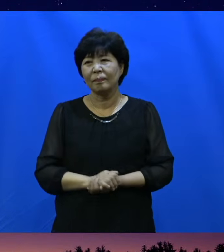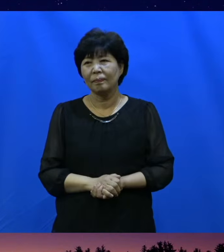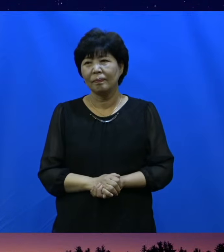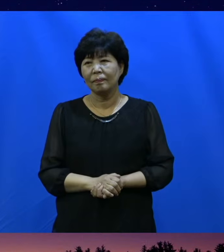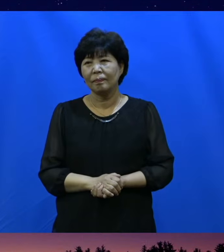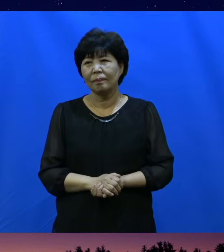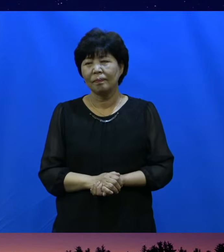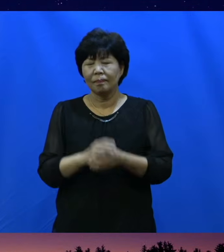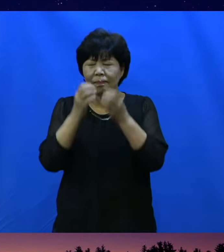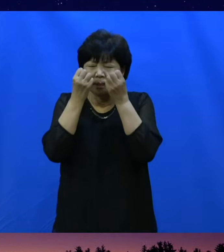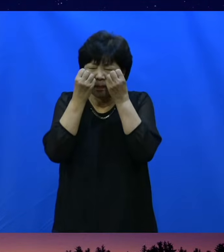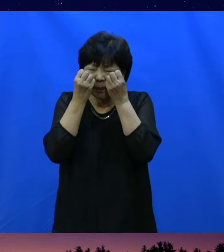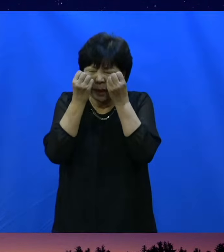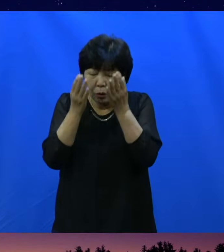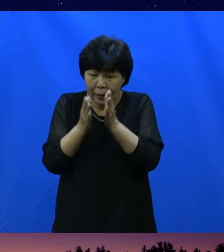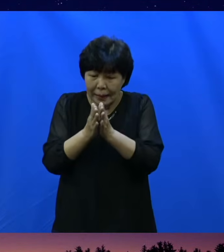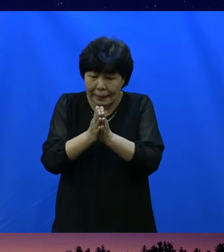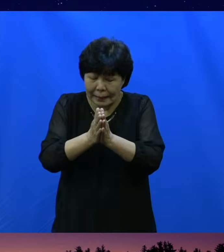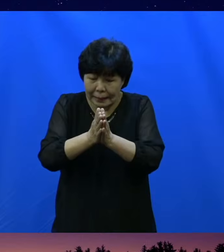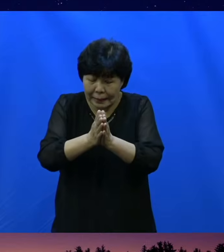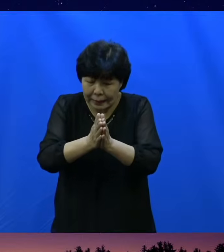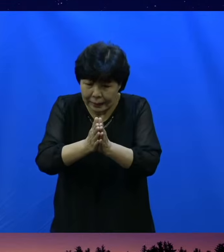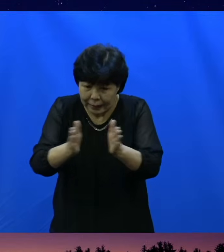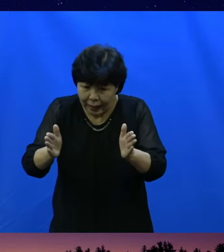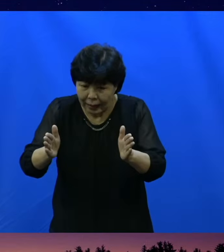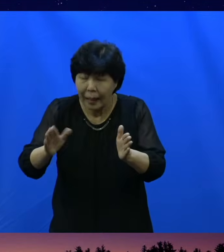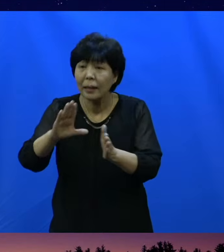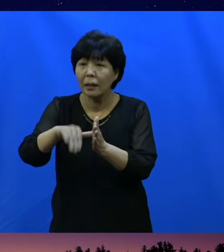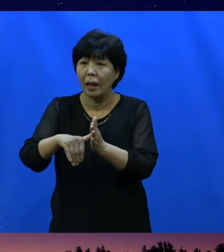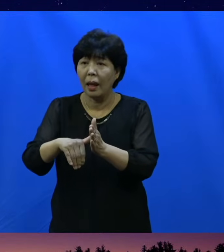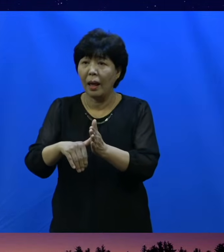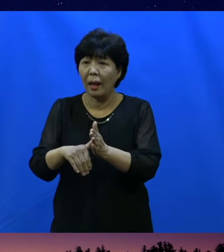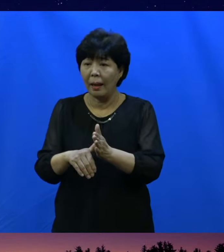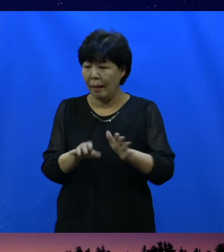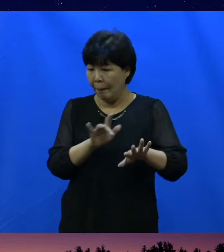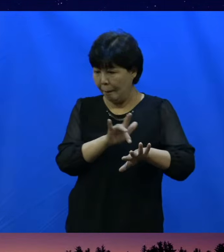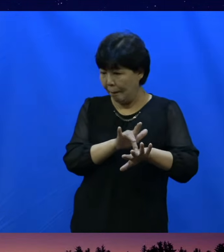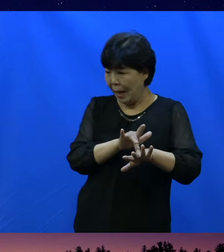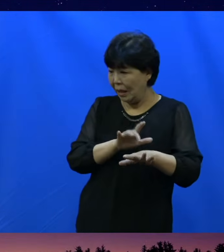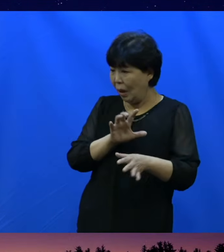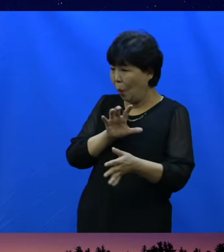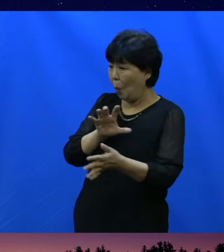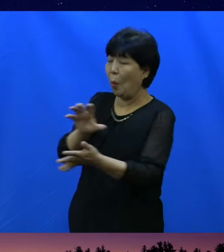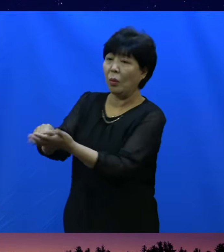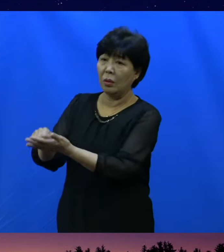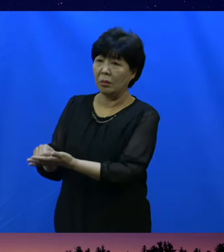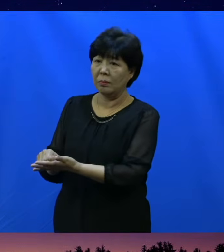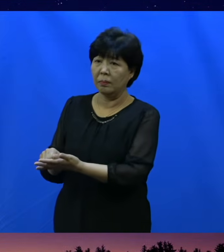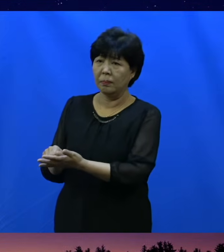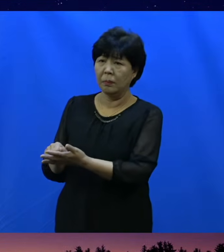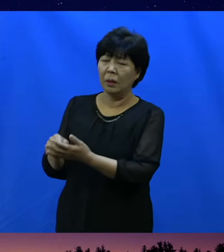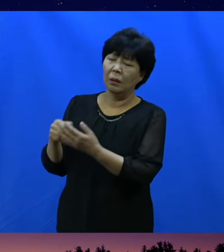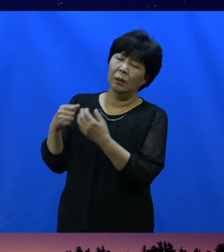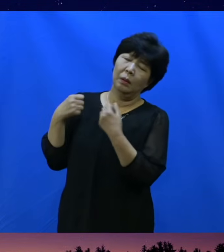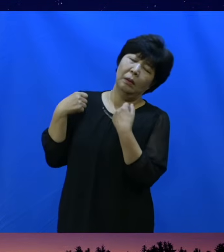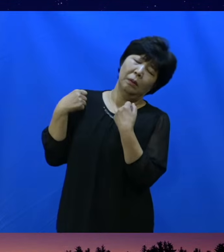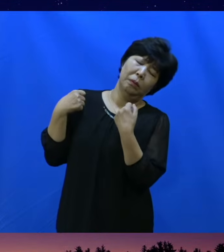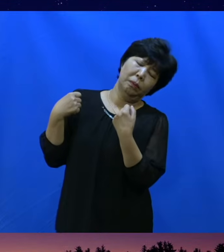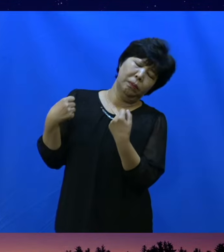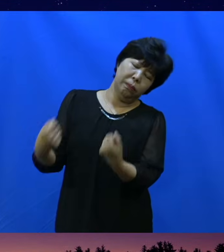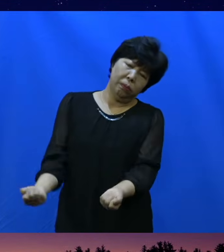무엇인가 새롭게 시작하려고 하면 갑자기 공격을 하는 거예요. 마귀가 힘이 쫙 빠지게 만드는 거예요.